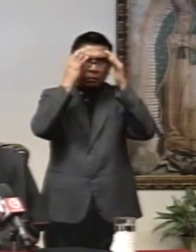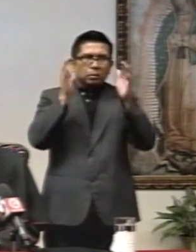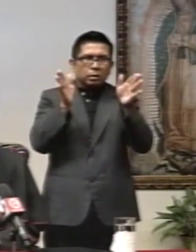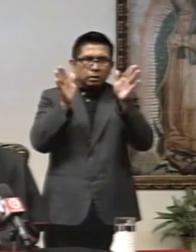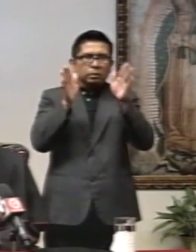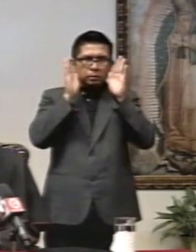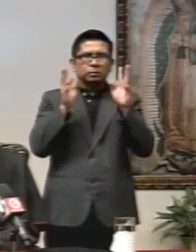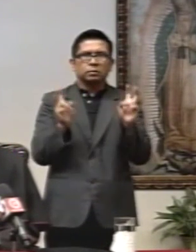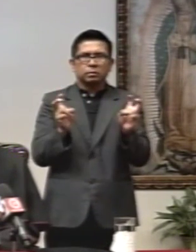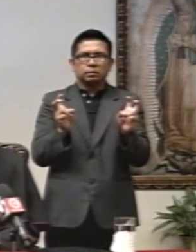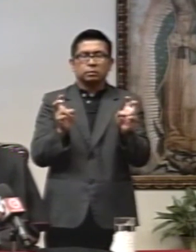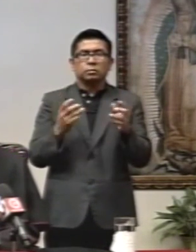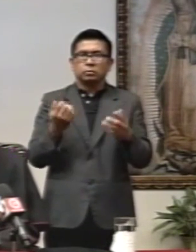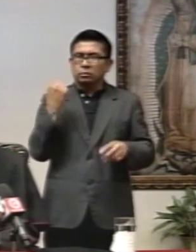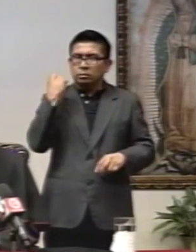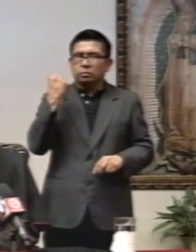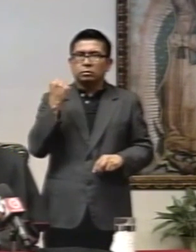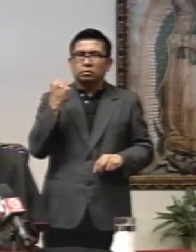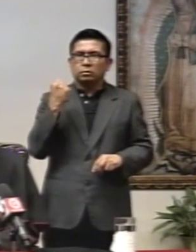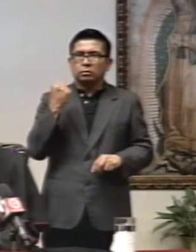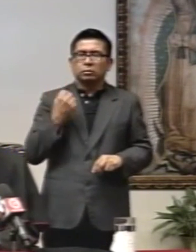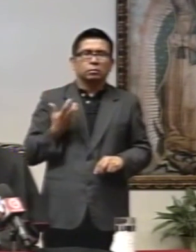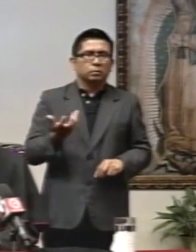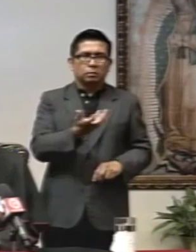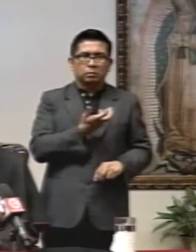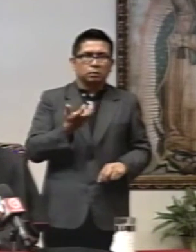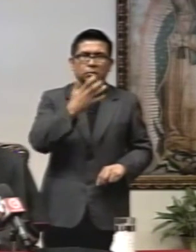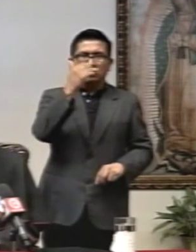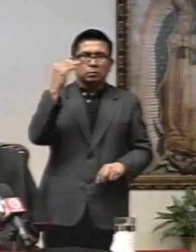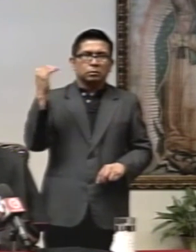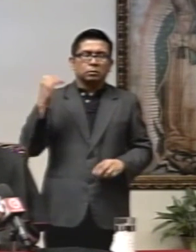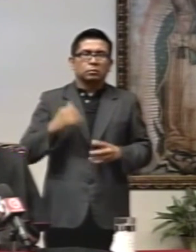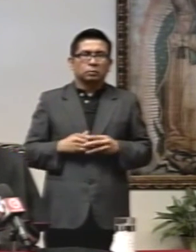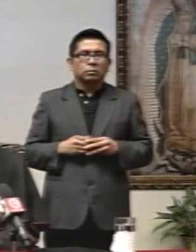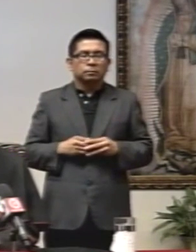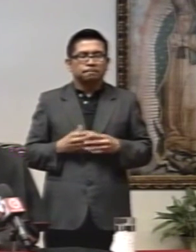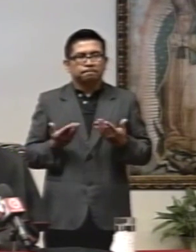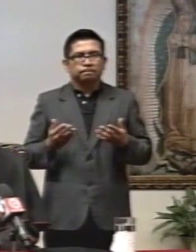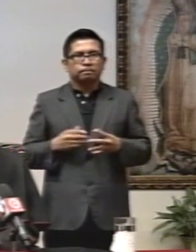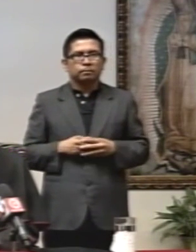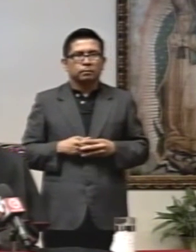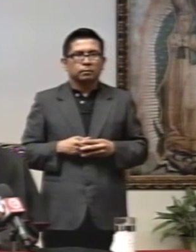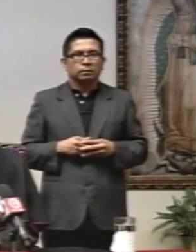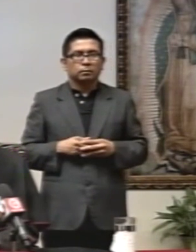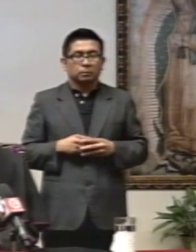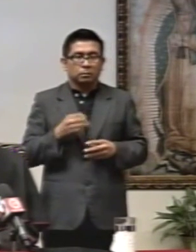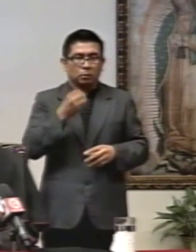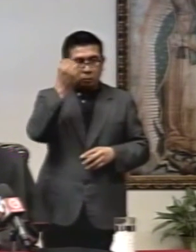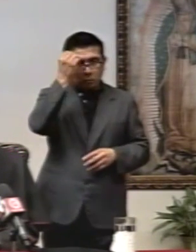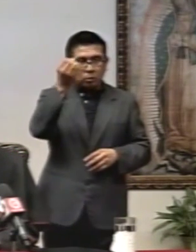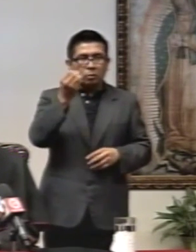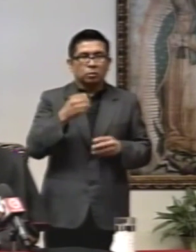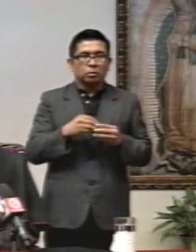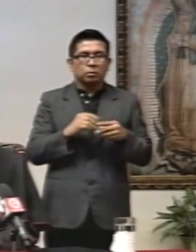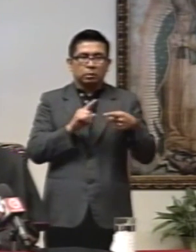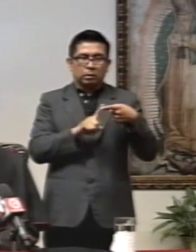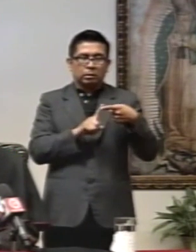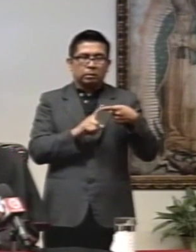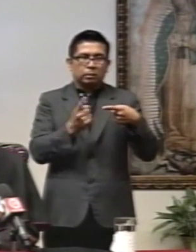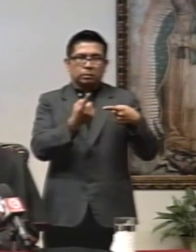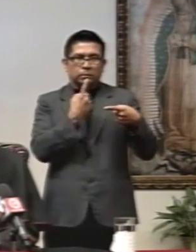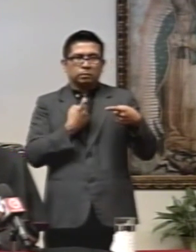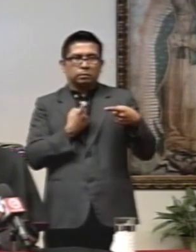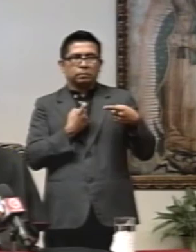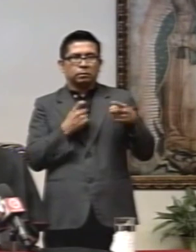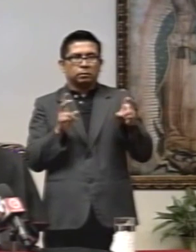porque es importante para la nación. Entonces, eso diría yo en cuanto a